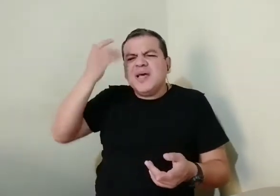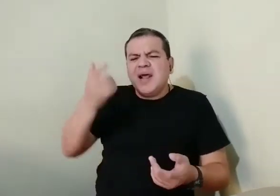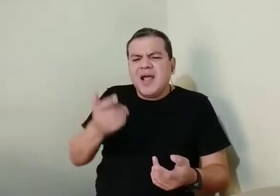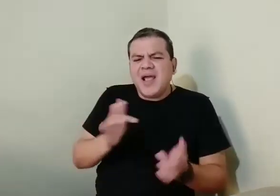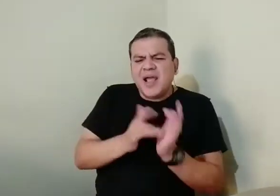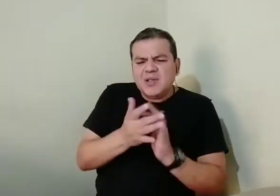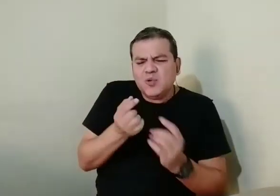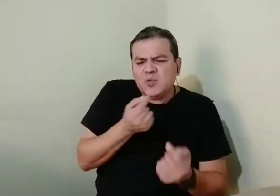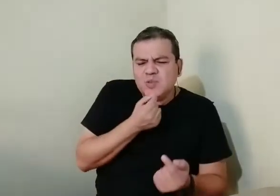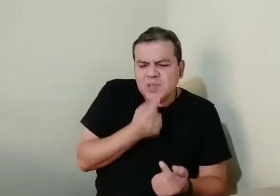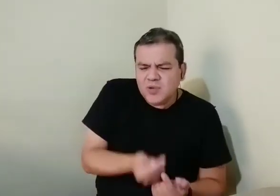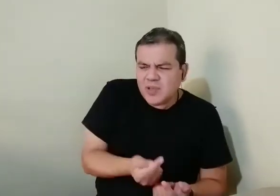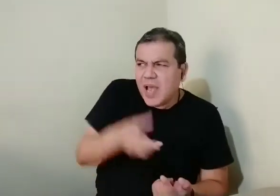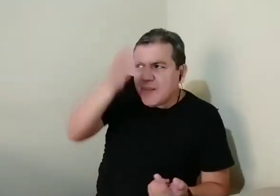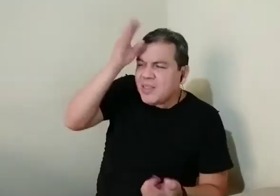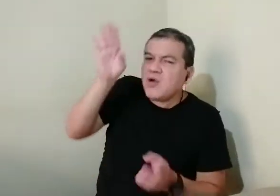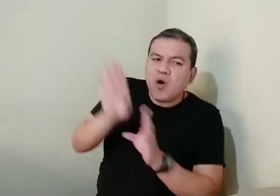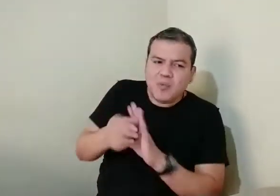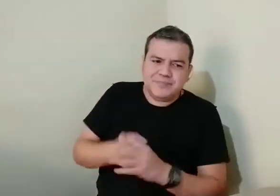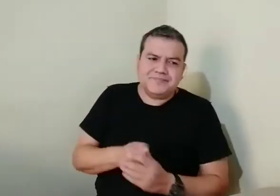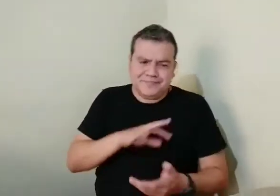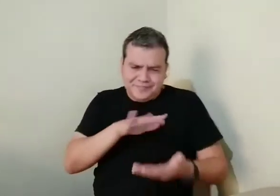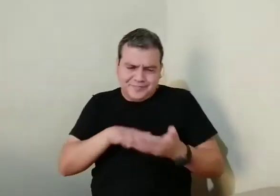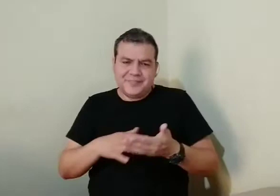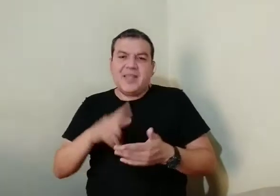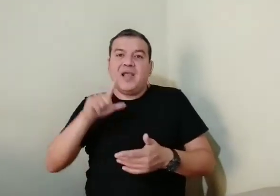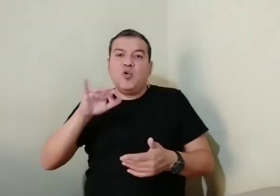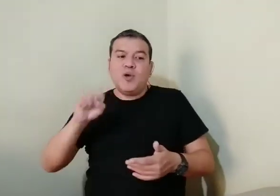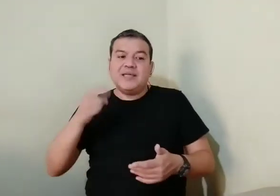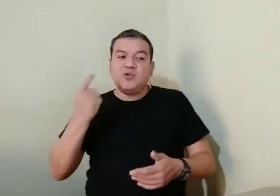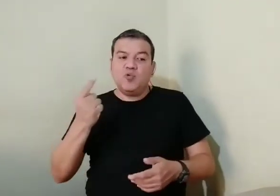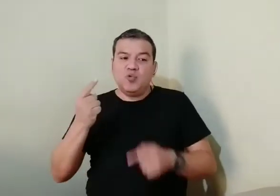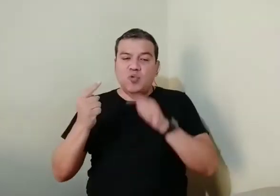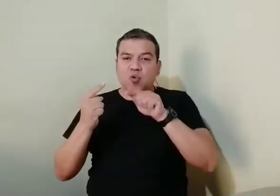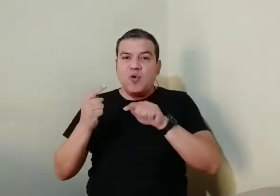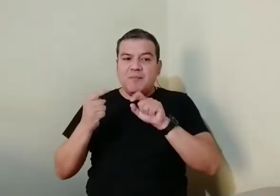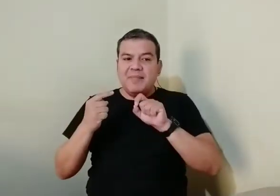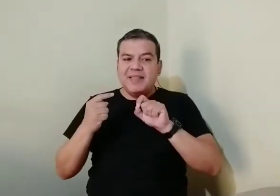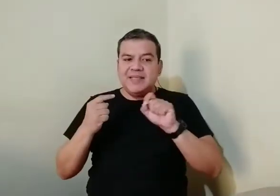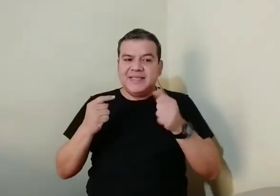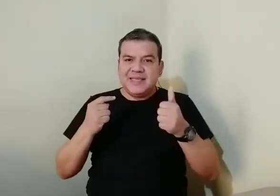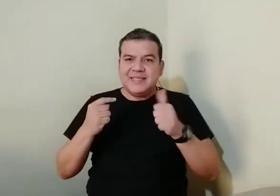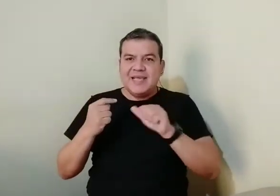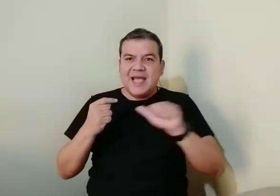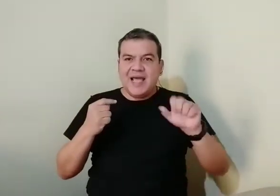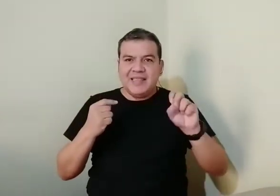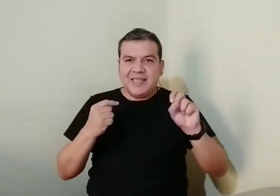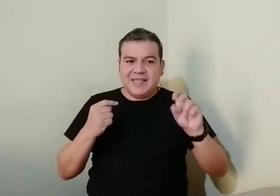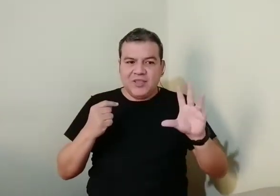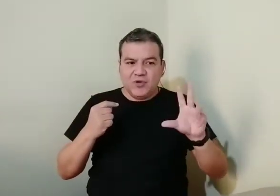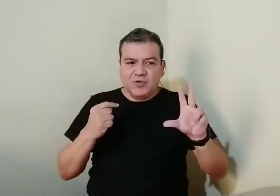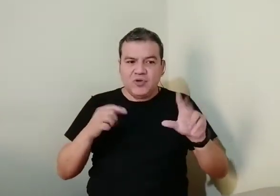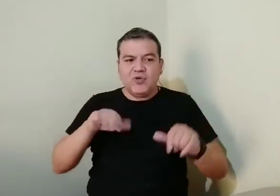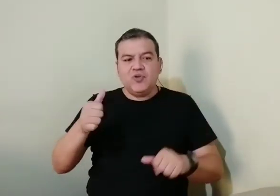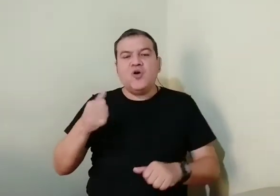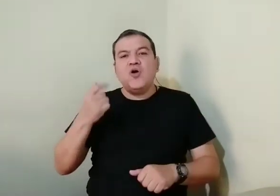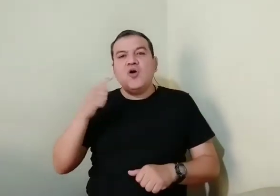Lucas 1, 46 al 55 nos muestran que María era una mujer muy